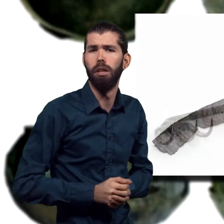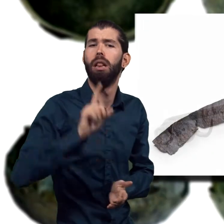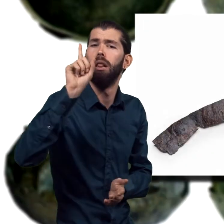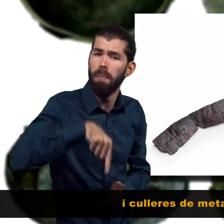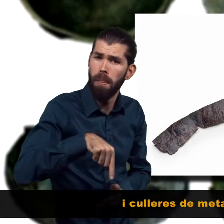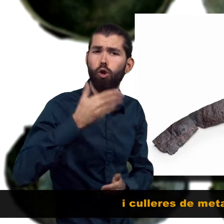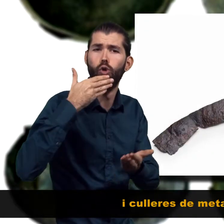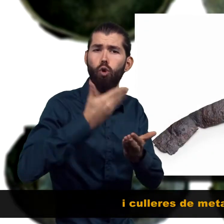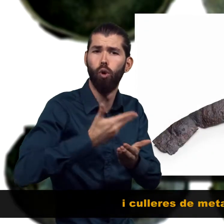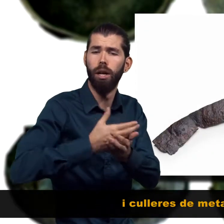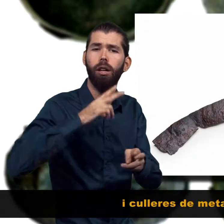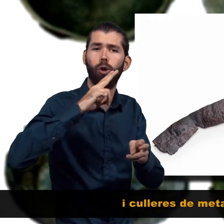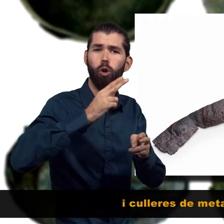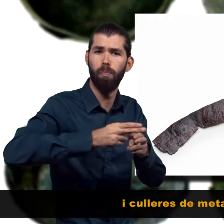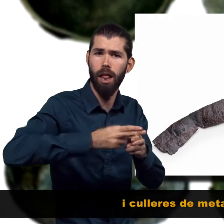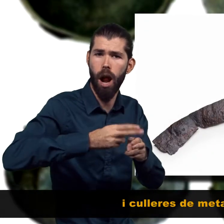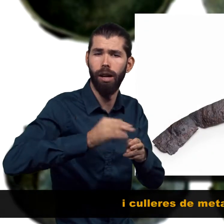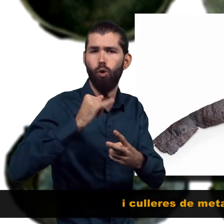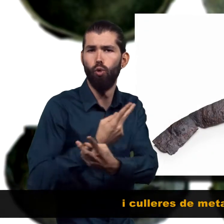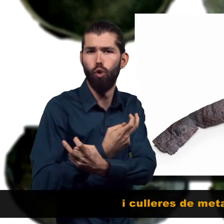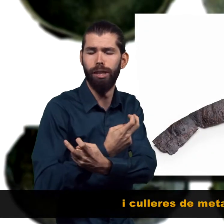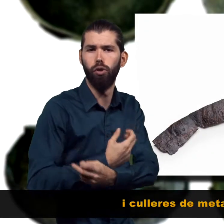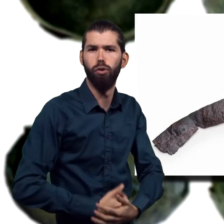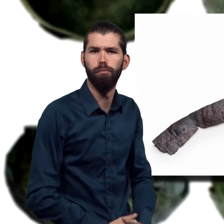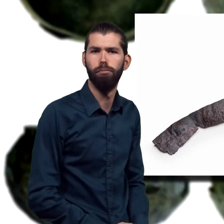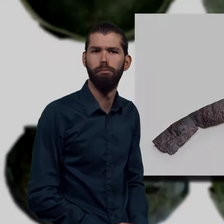i culleres de metall i os.